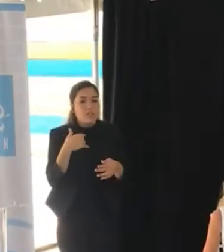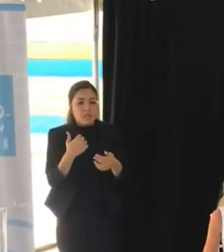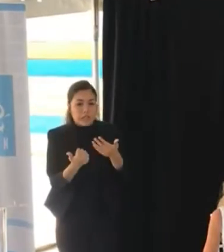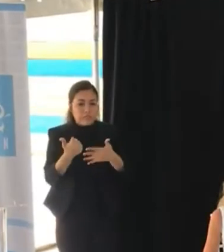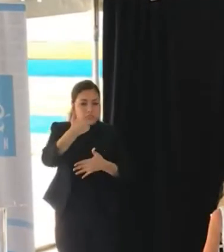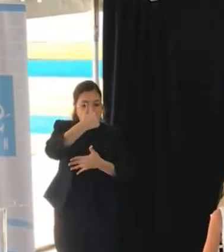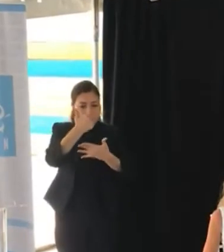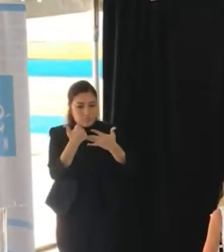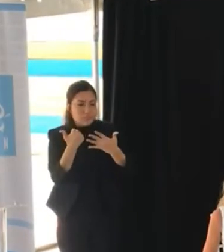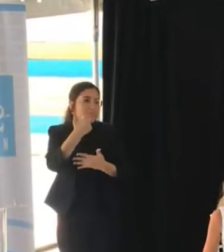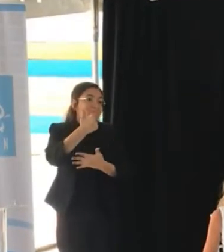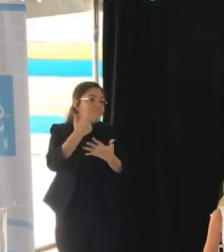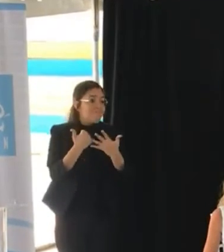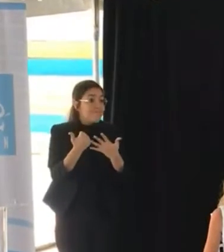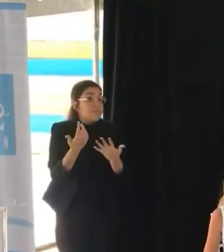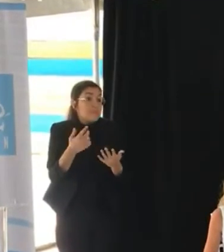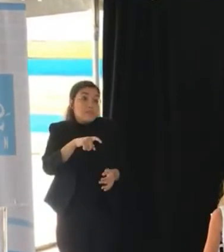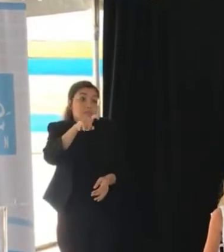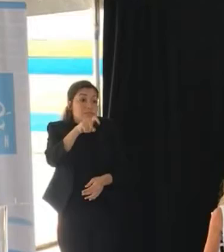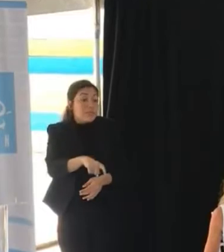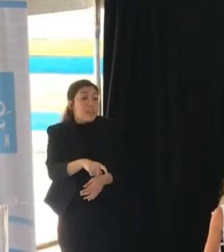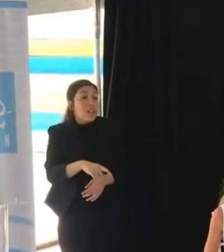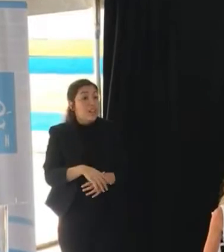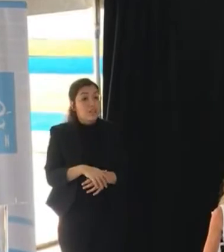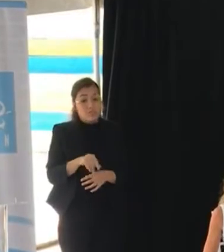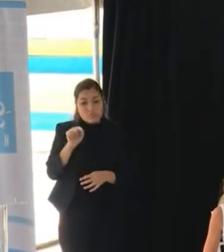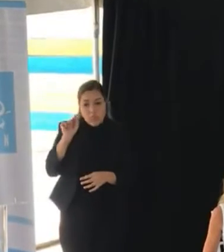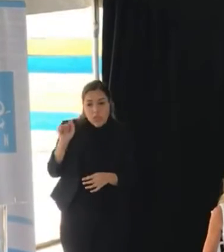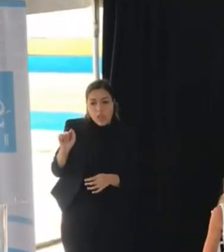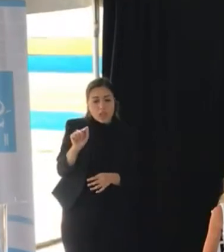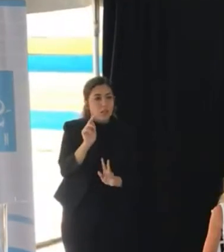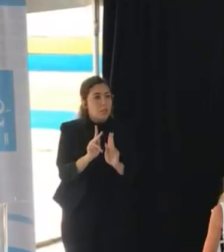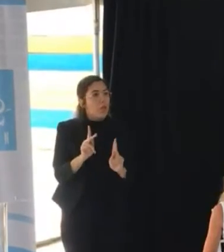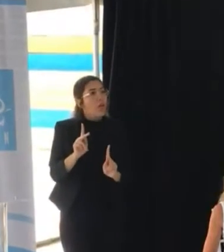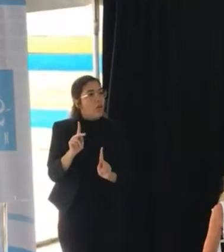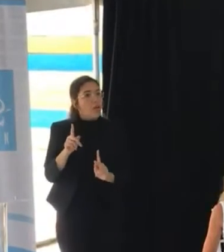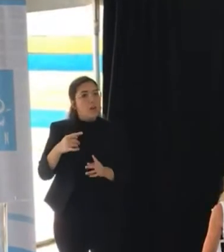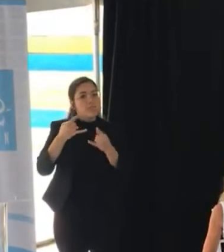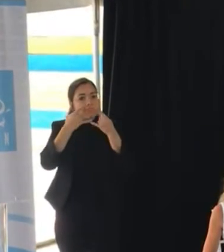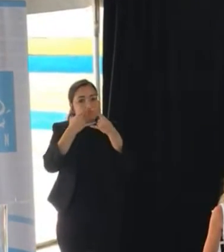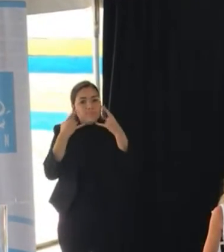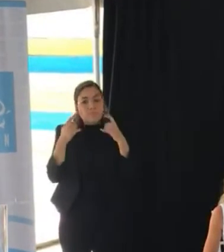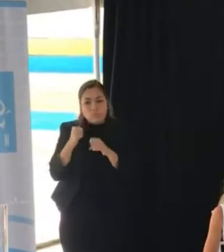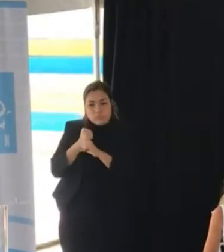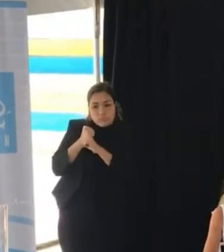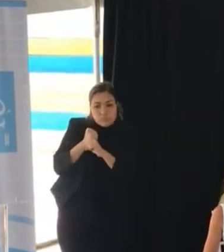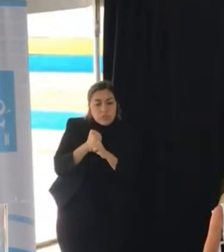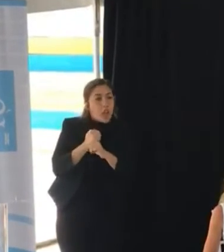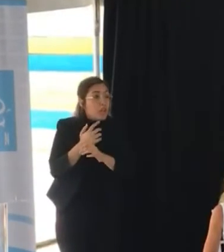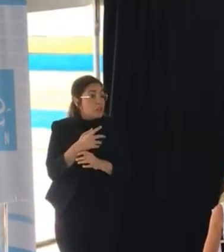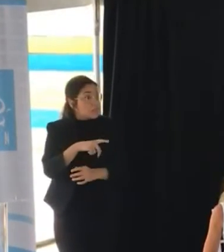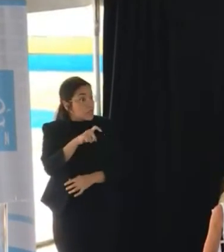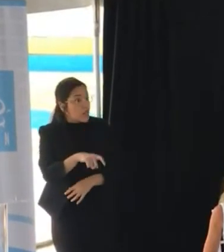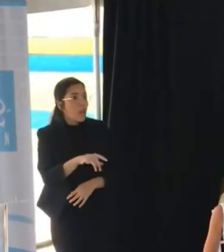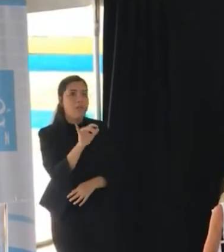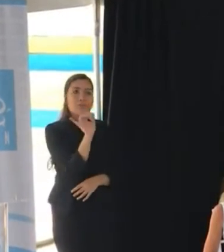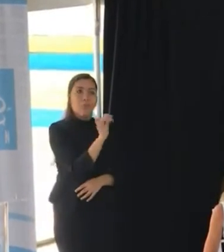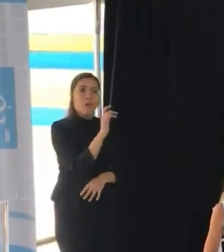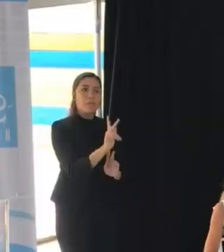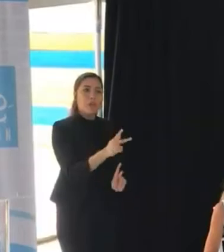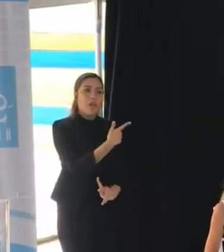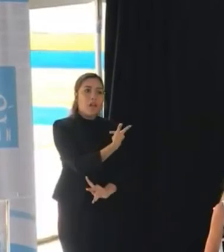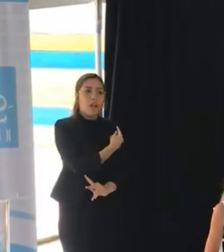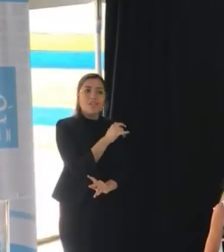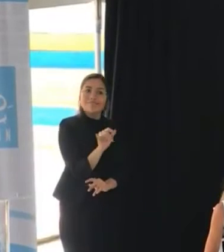priorizar. Y esas personas tienen que continuar con la protección, igual que el vacunado. Tiene que continuar con su protección. Nosotros,